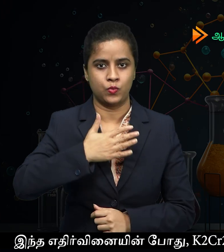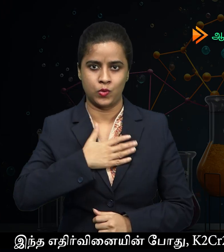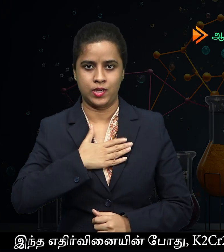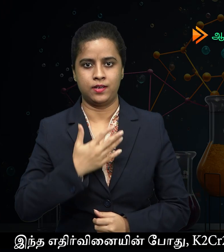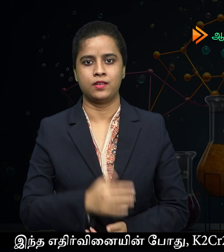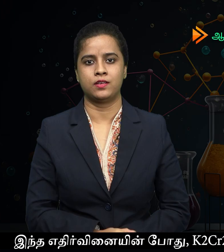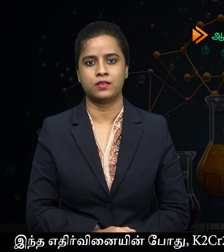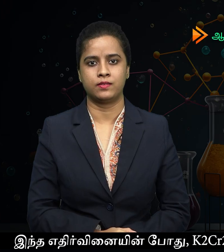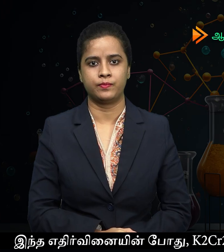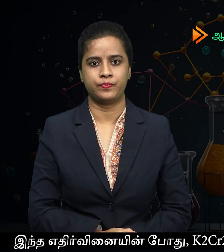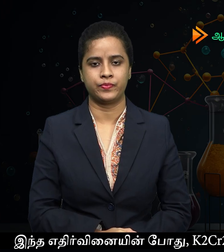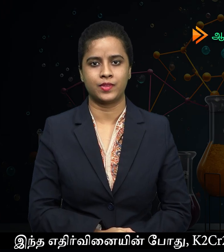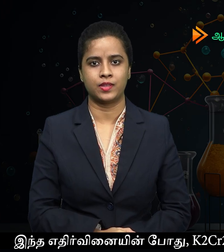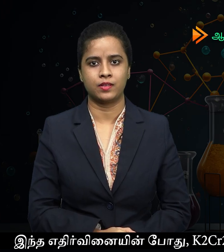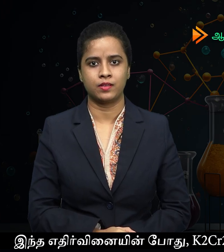மாறுகிறது.